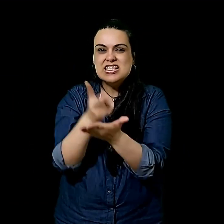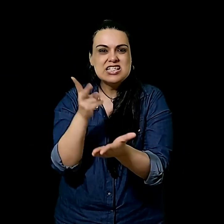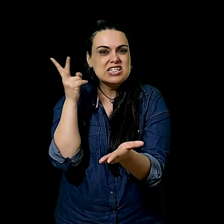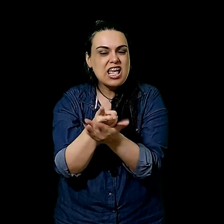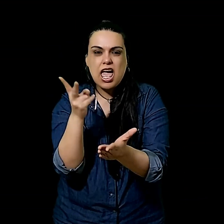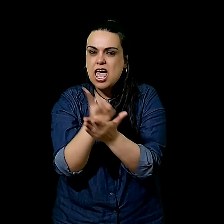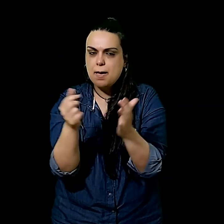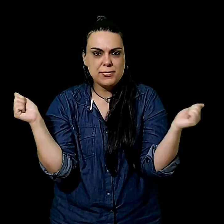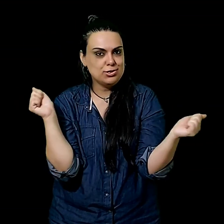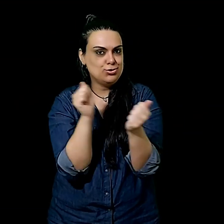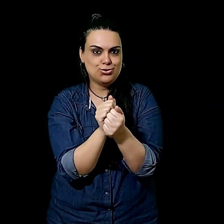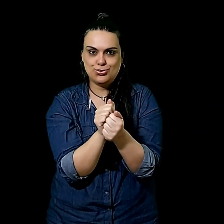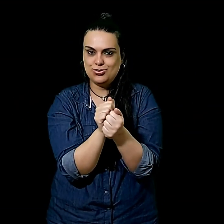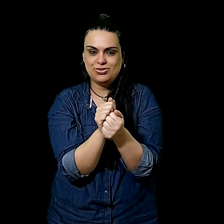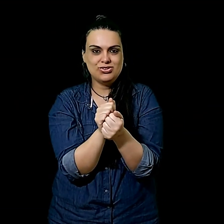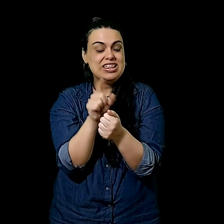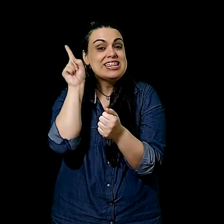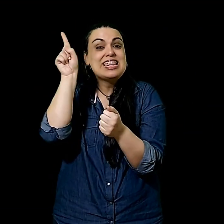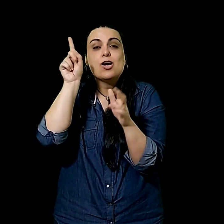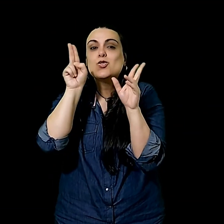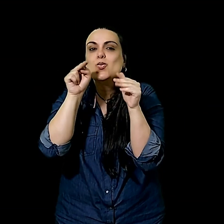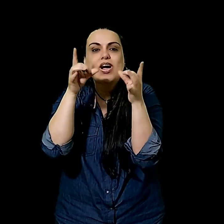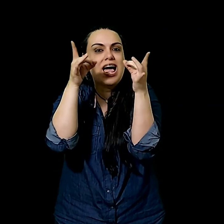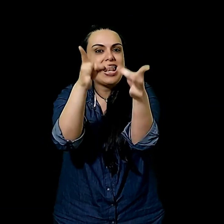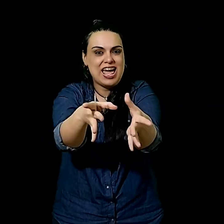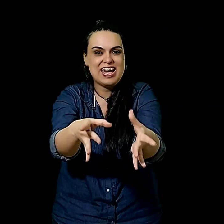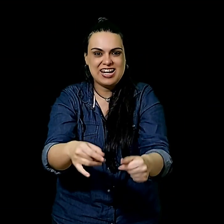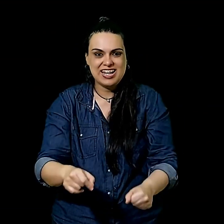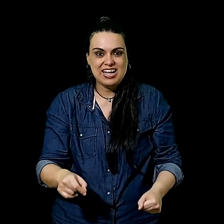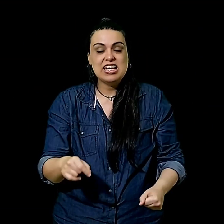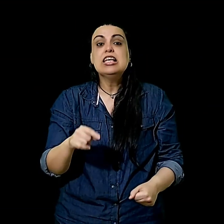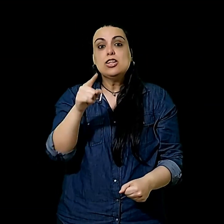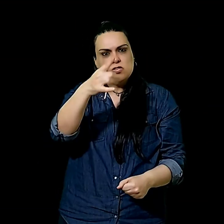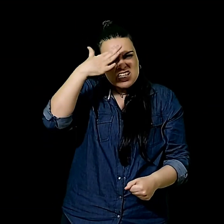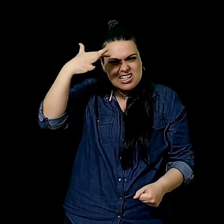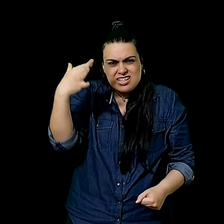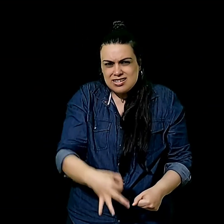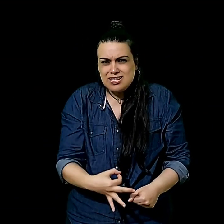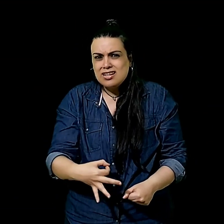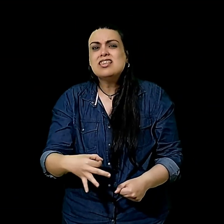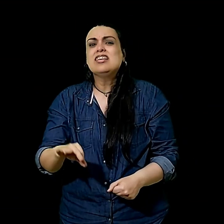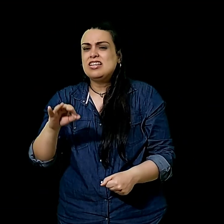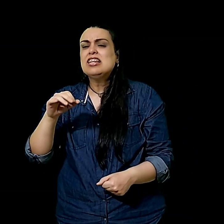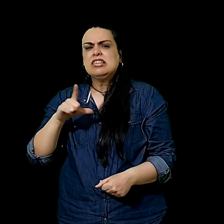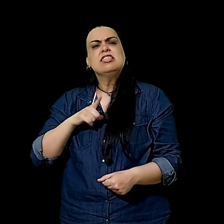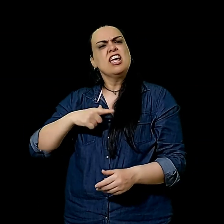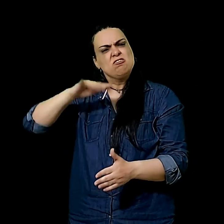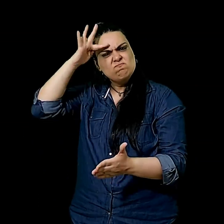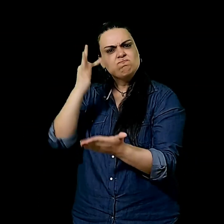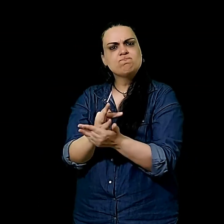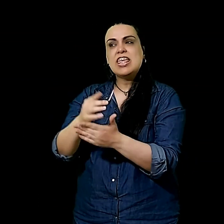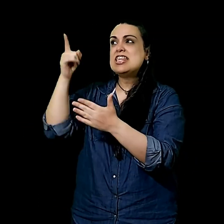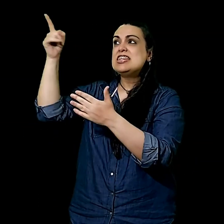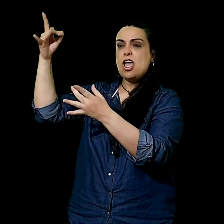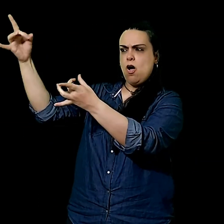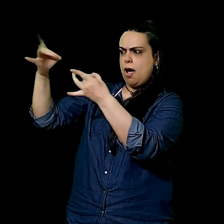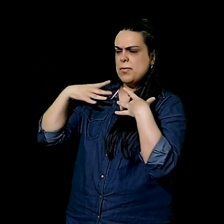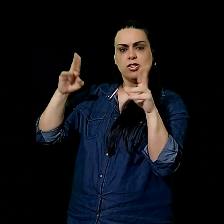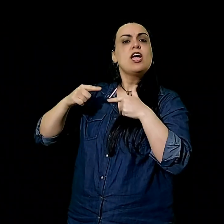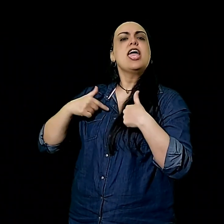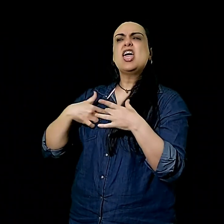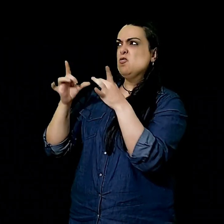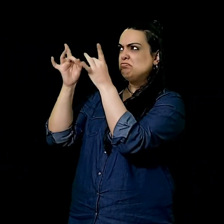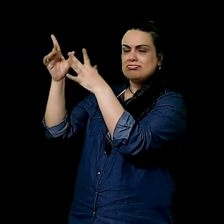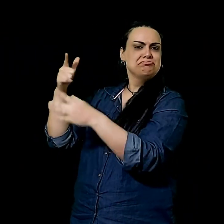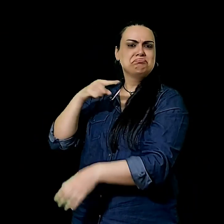sempre estarei com você. Então, tendo esse entendimento que Deus está sempre com a gente, que Ele nunca nos deixa, a gente também nunca vai deixar Ele, nem